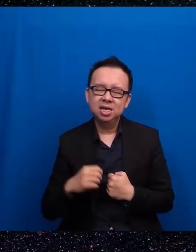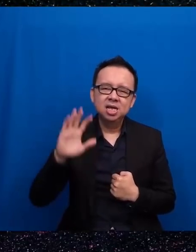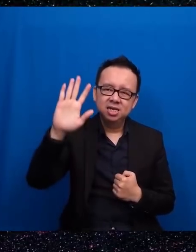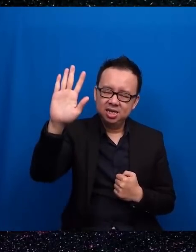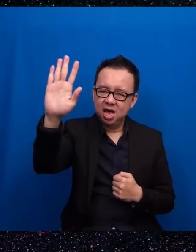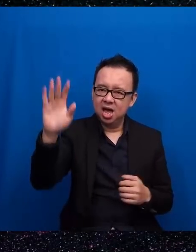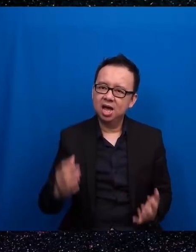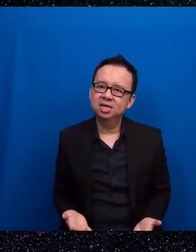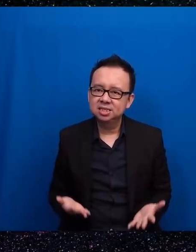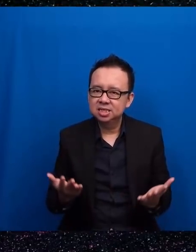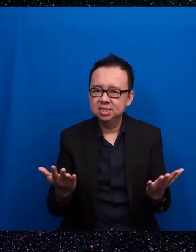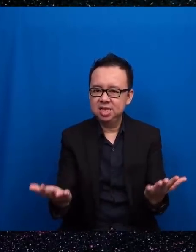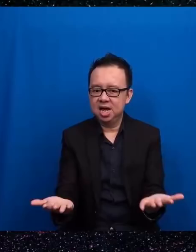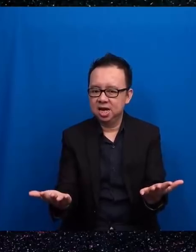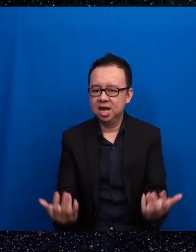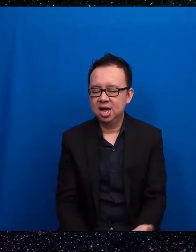yakin Dia